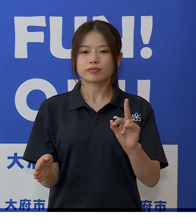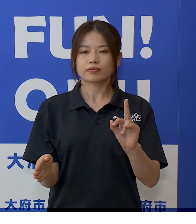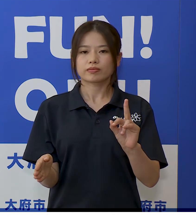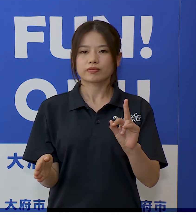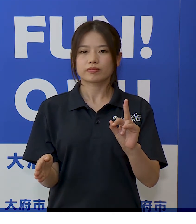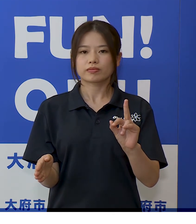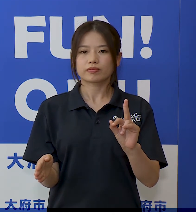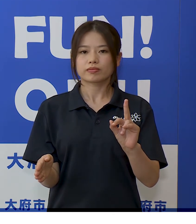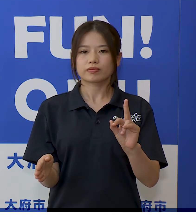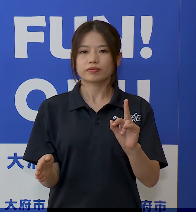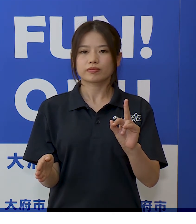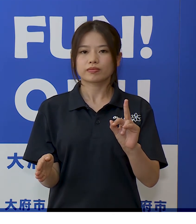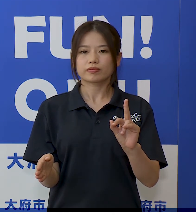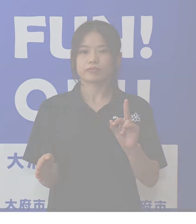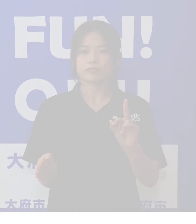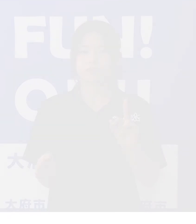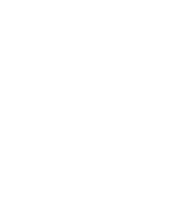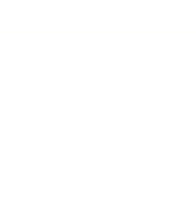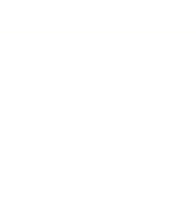ます